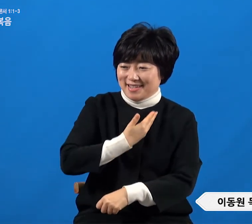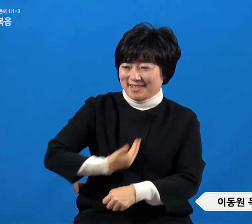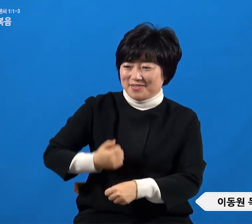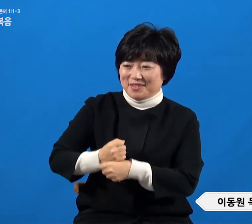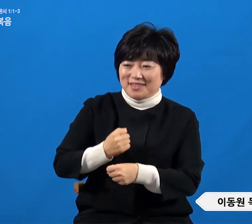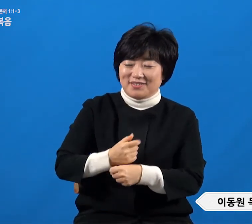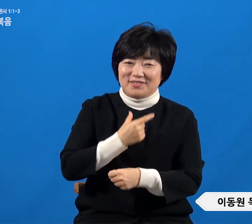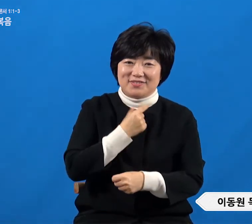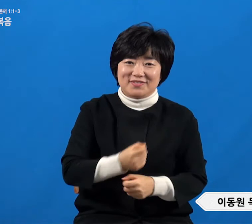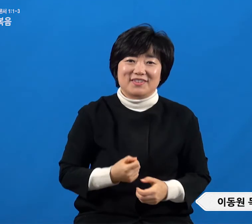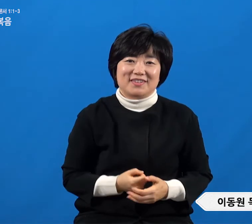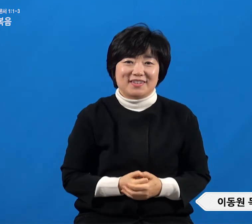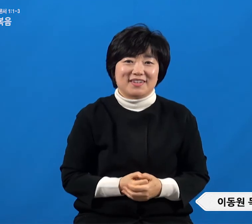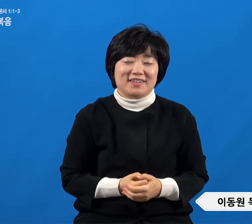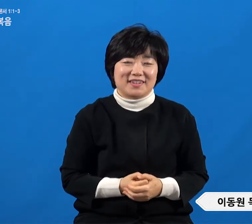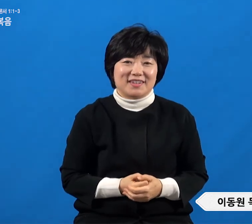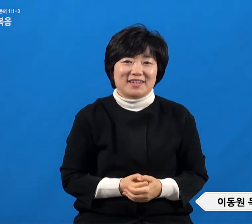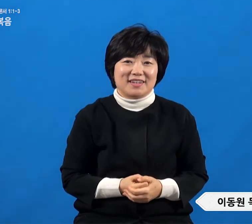네.